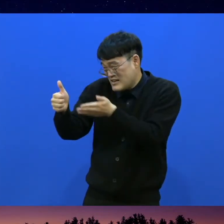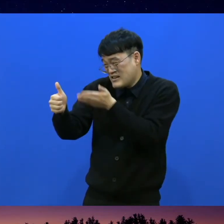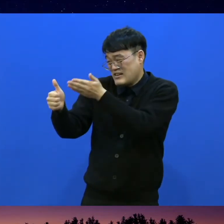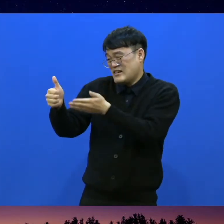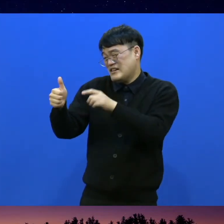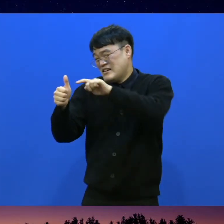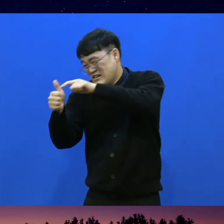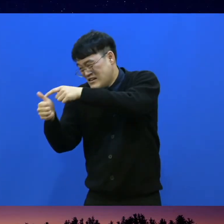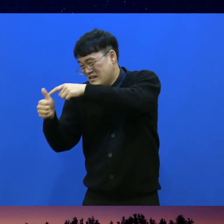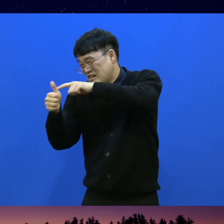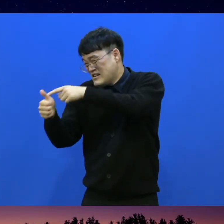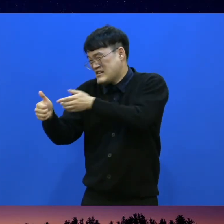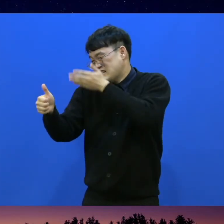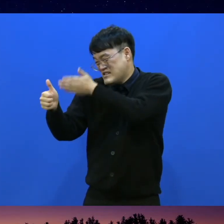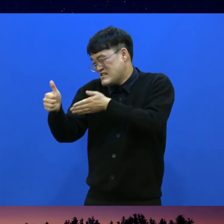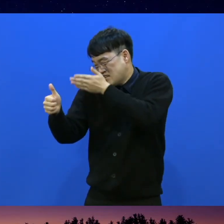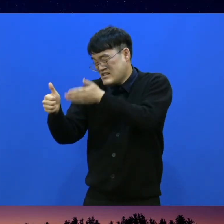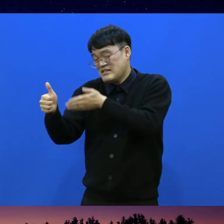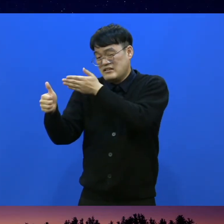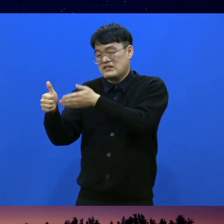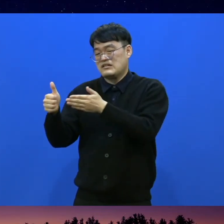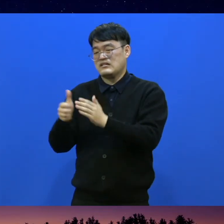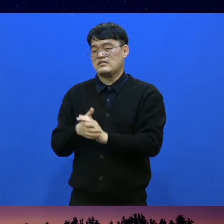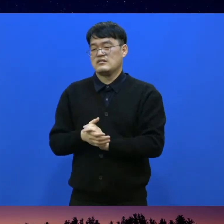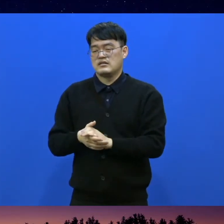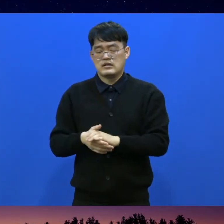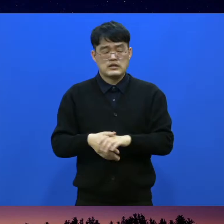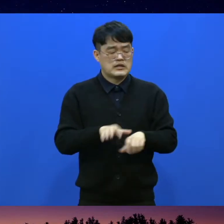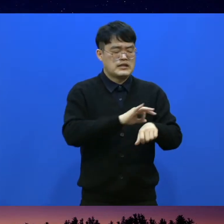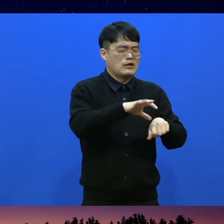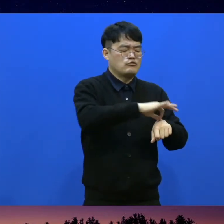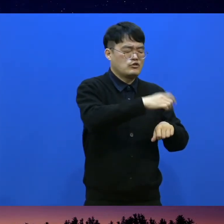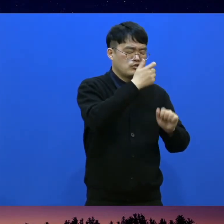기도, 미지근한 기도가.